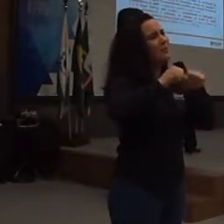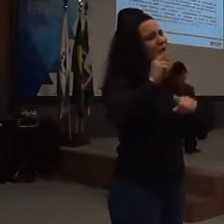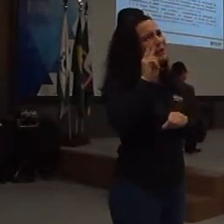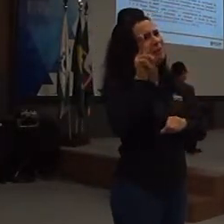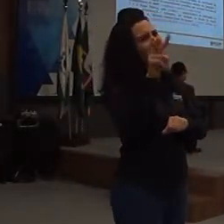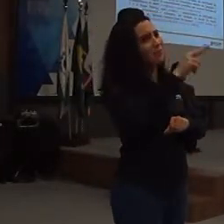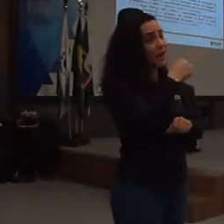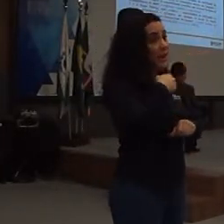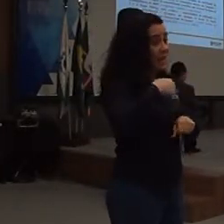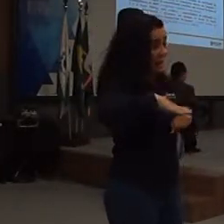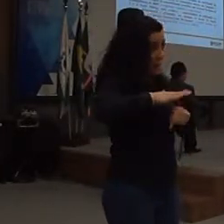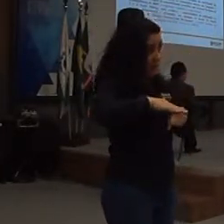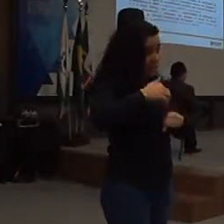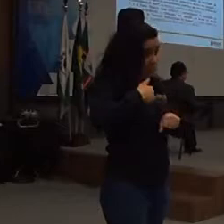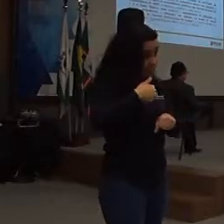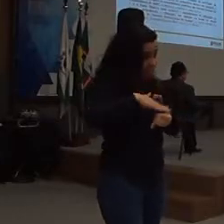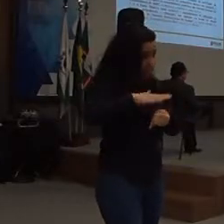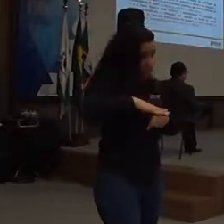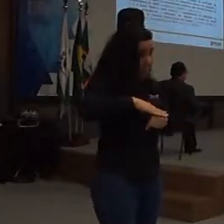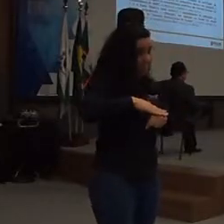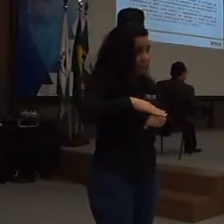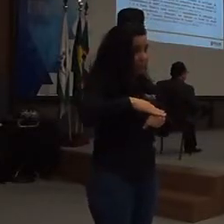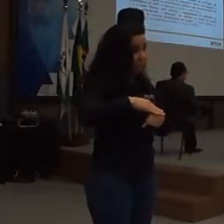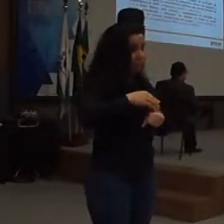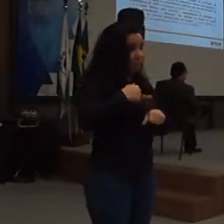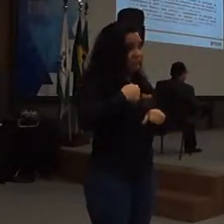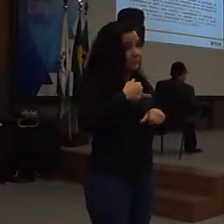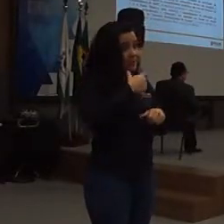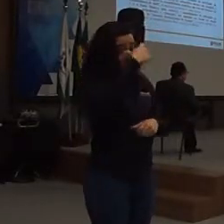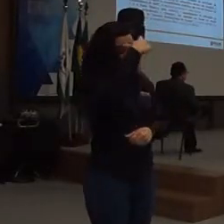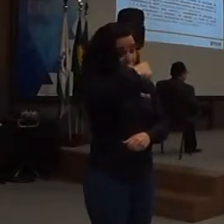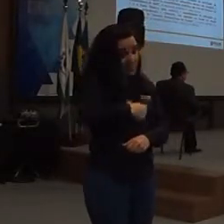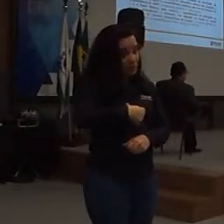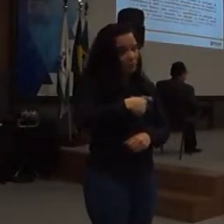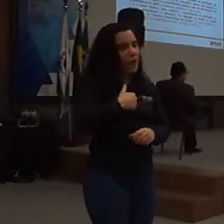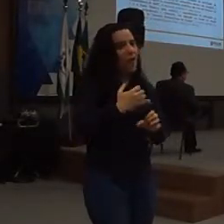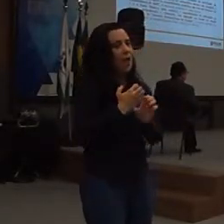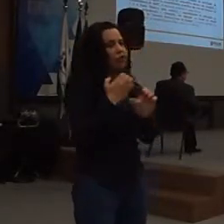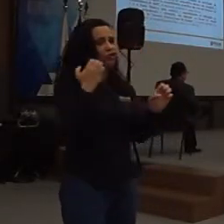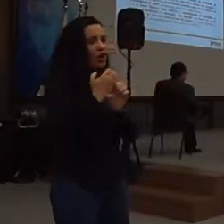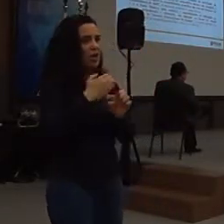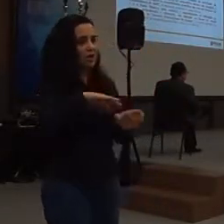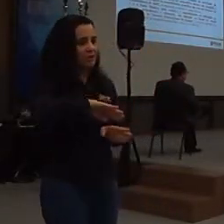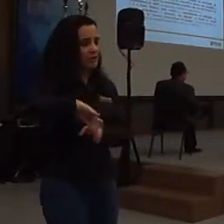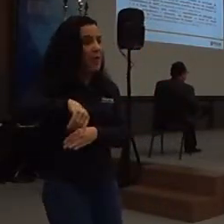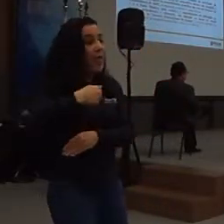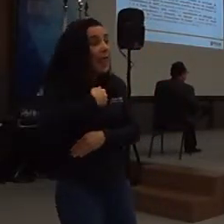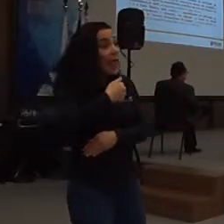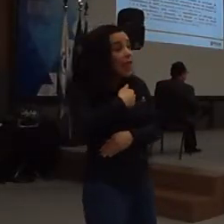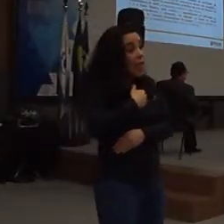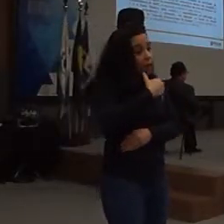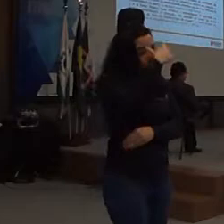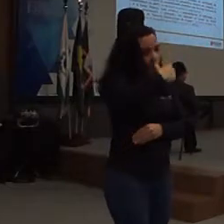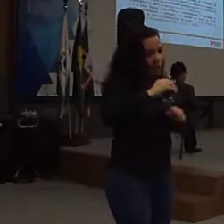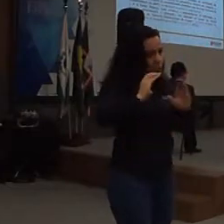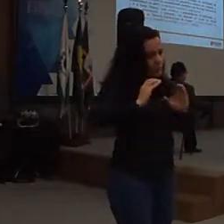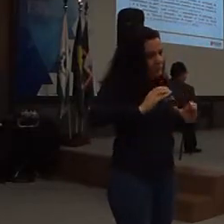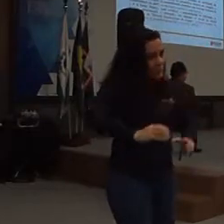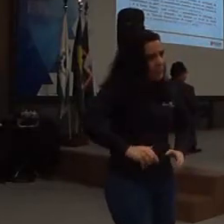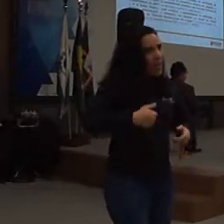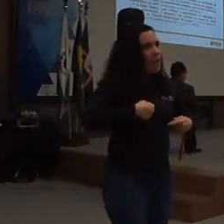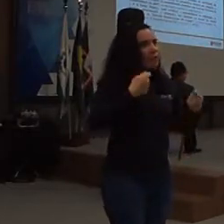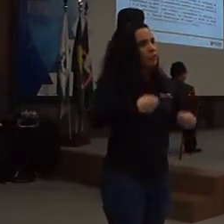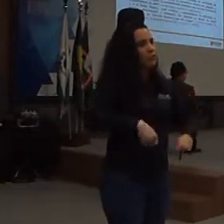vejo, eu aqui falo como séria, pessoa física, e assim eu tenho que fazer a minha parte.